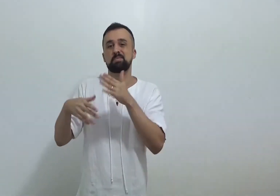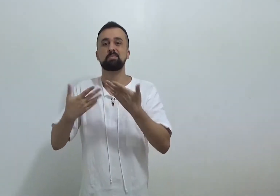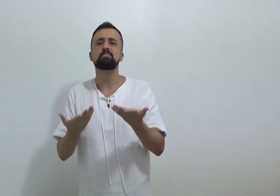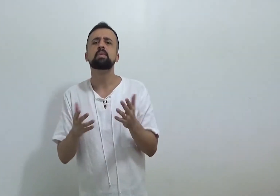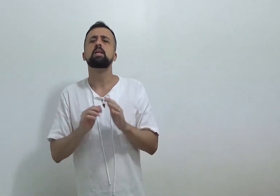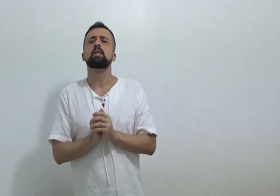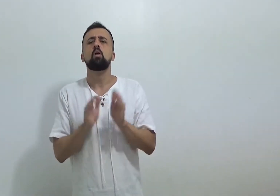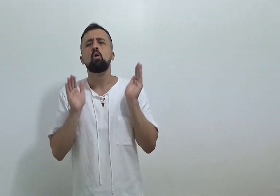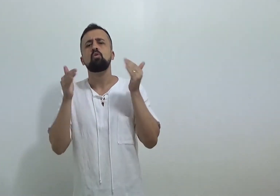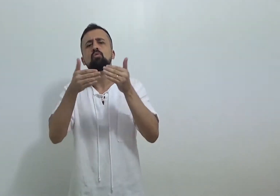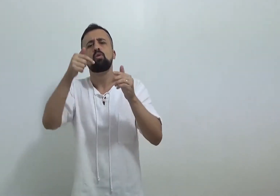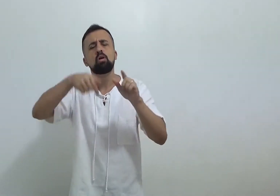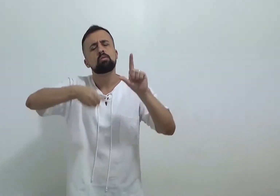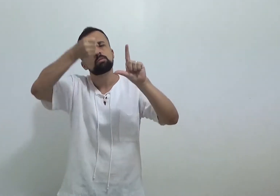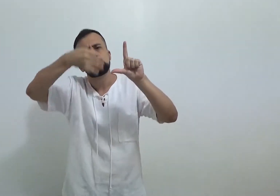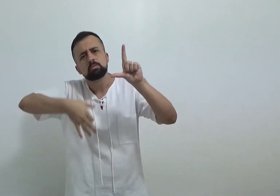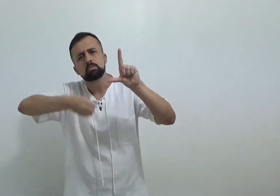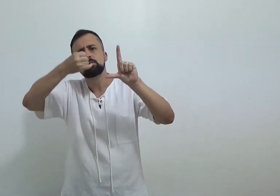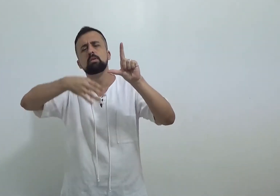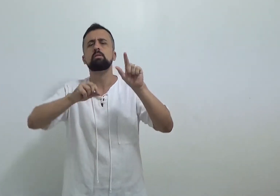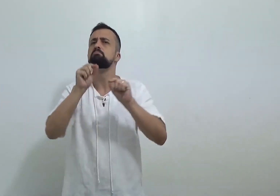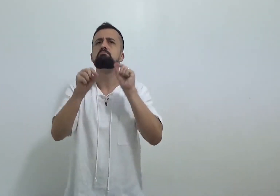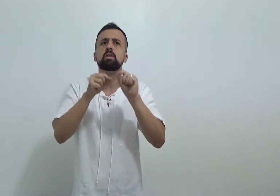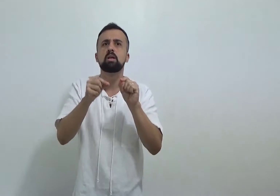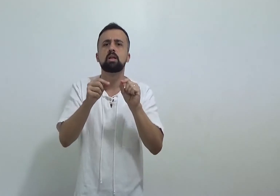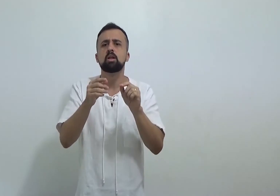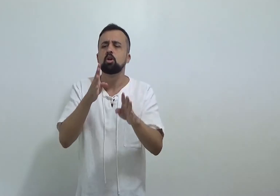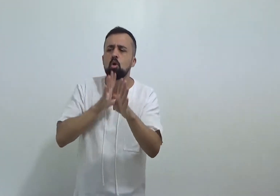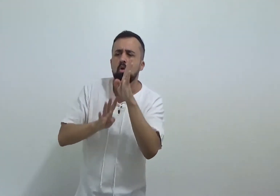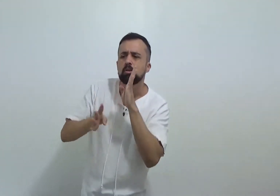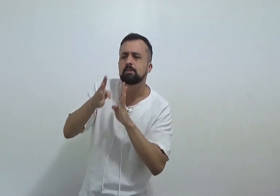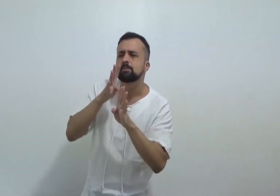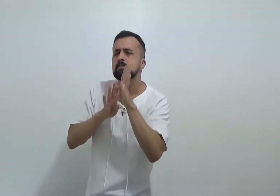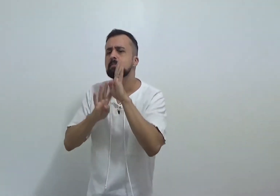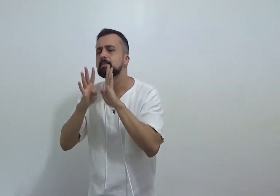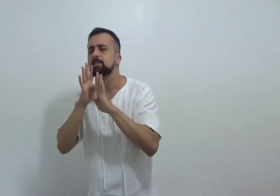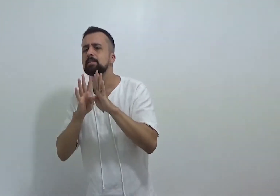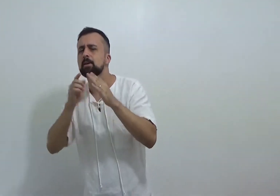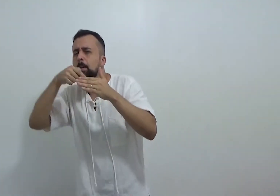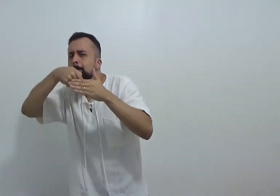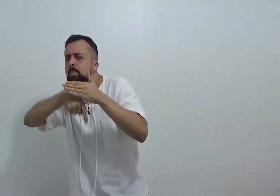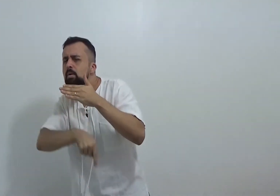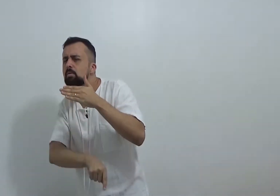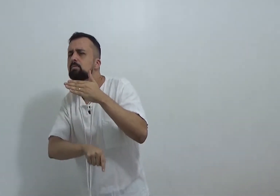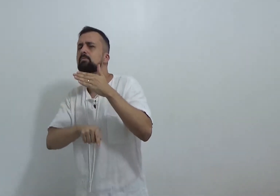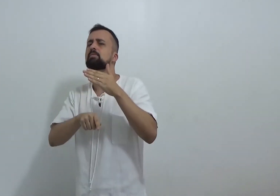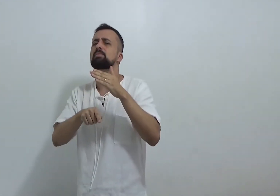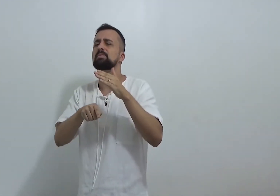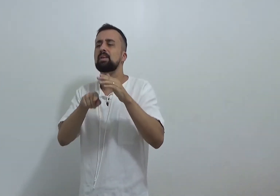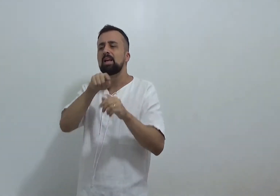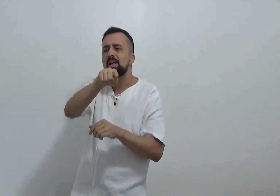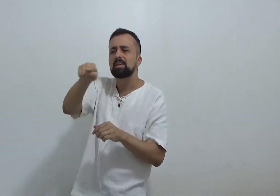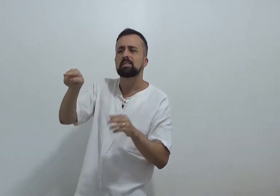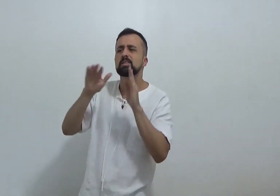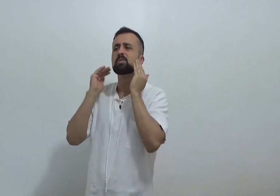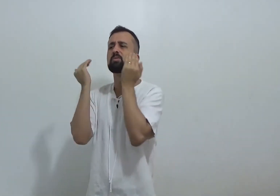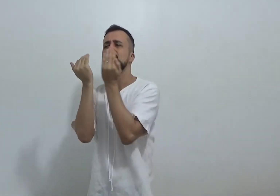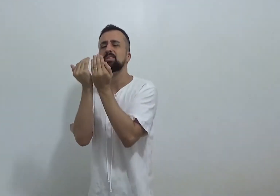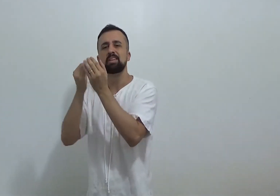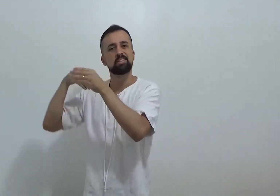uma educação diferenciada. O foco desta videoaula, pois, é conhecer um pouco mais